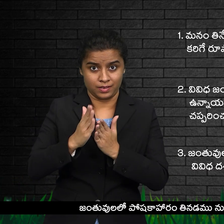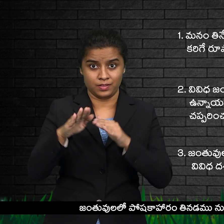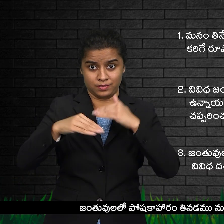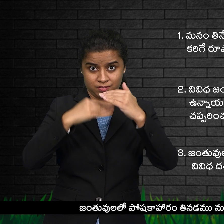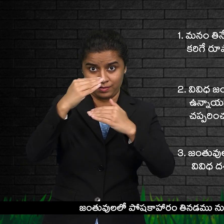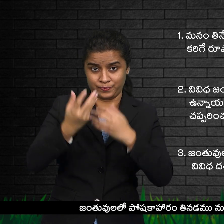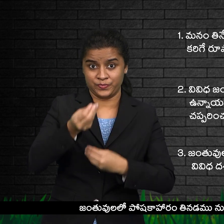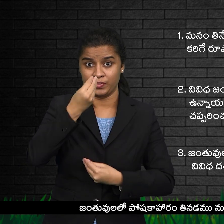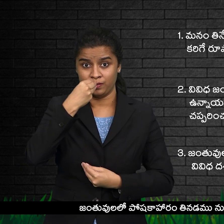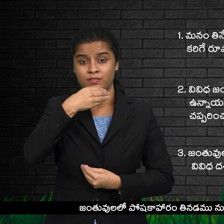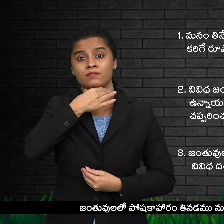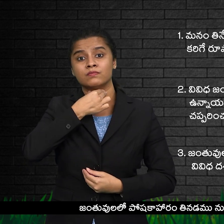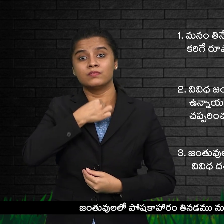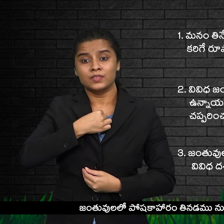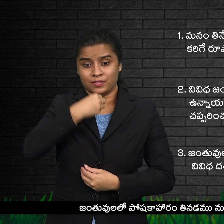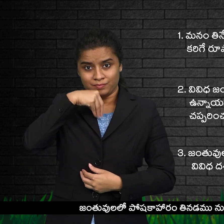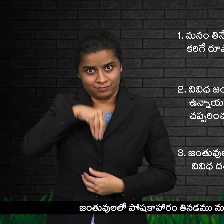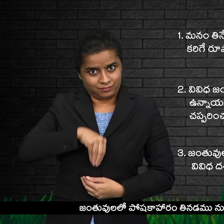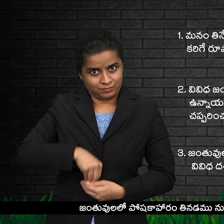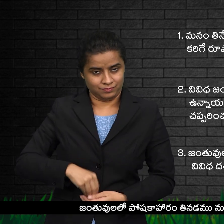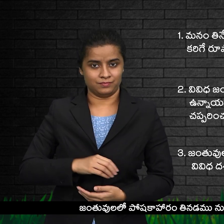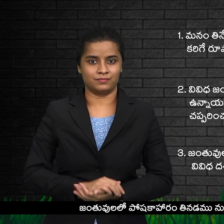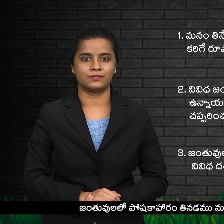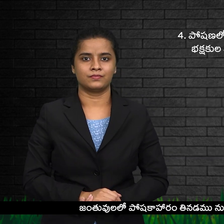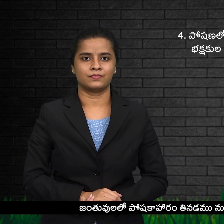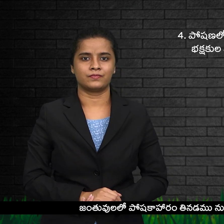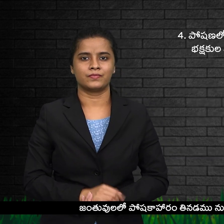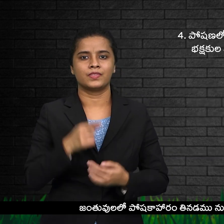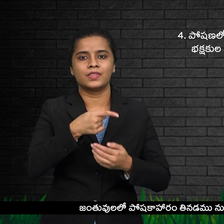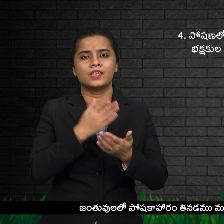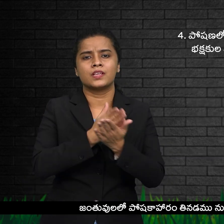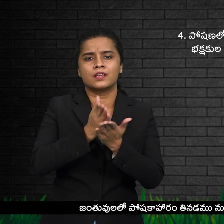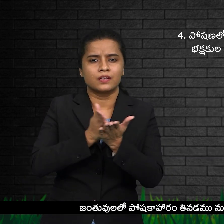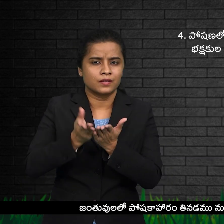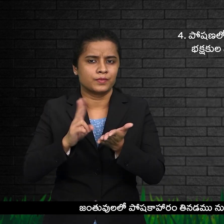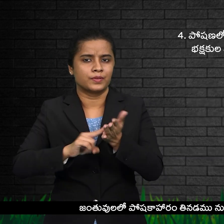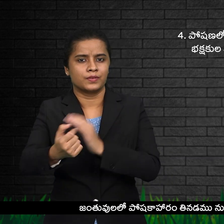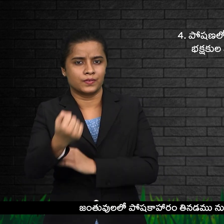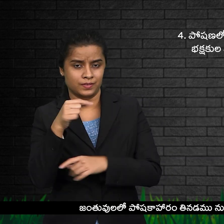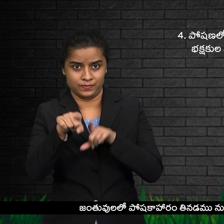జంతువులలో పోషకాహారం తినడం నుండి విసర్జన వరకు వివిధ దశలను కలిగి ఉంటుంది.